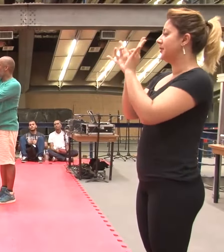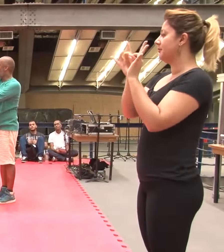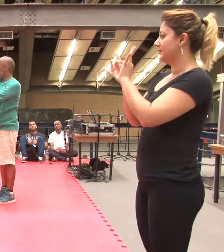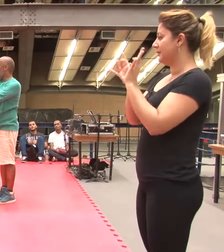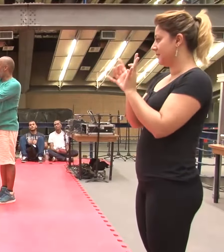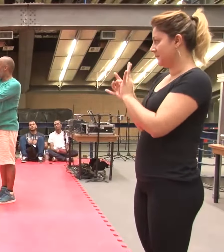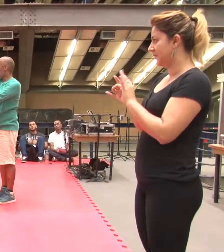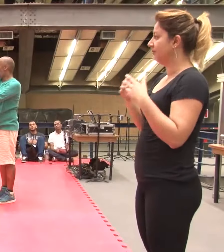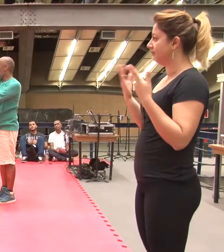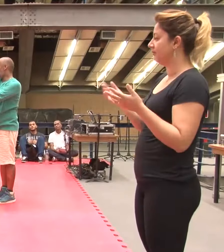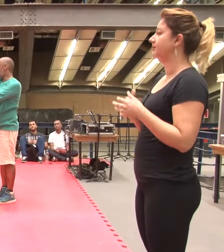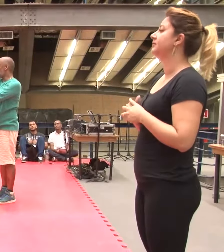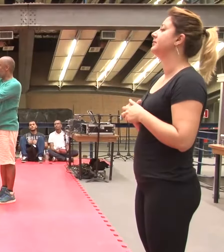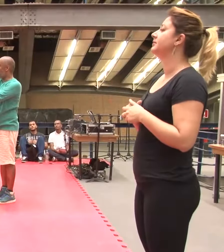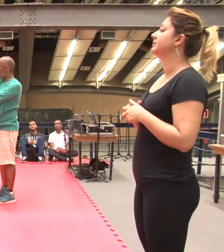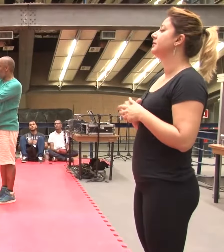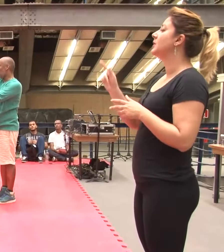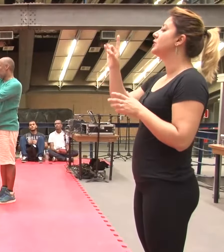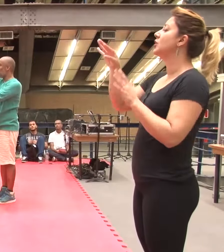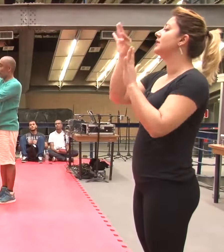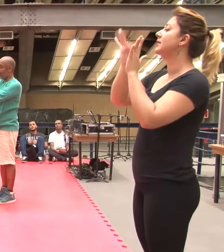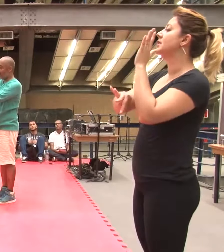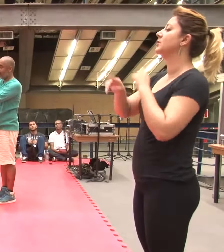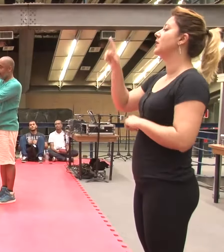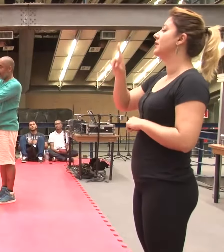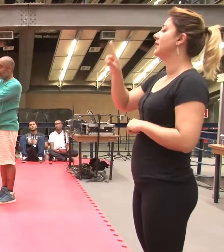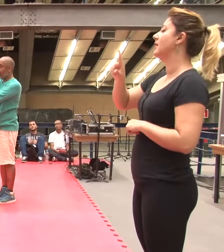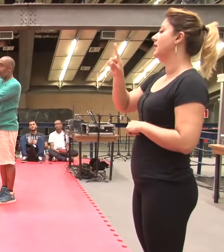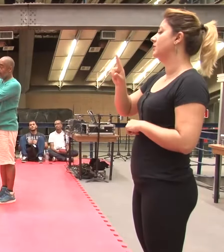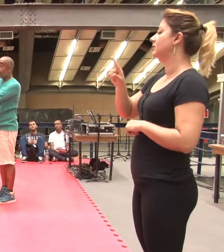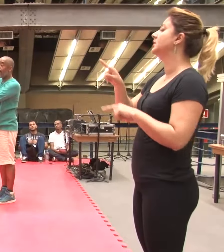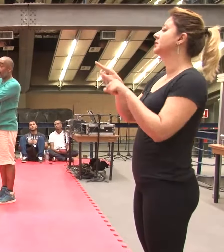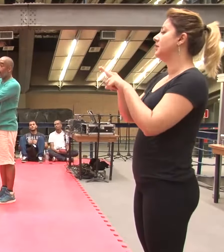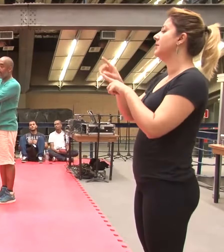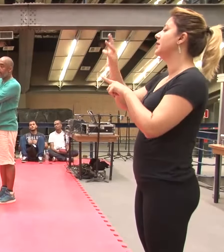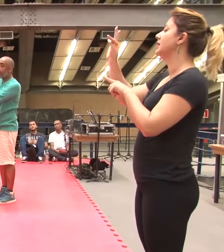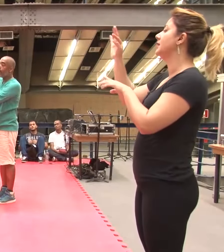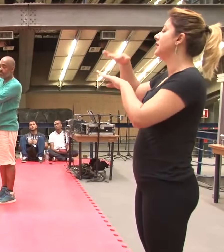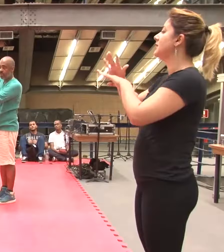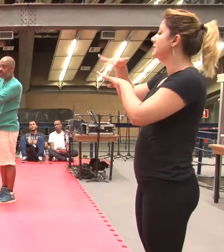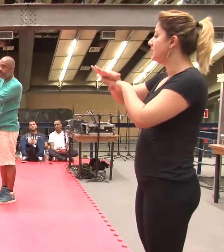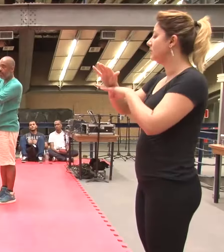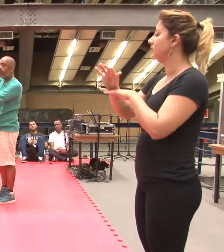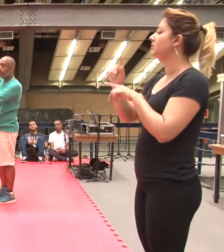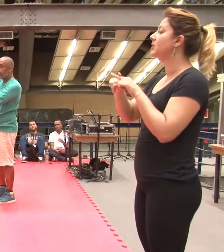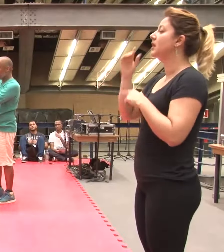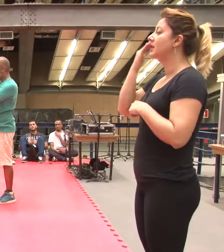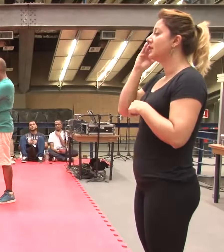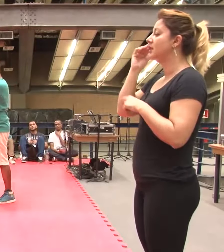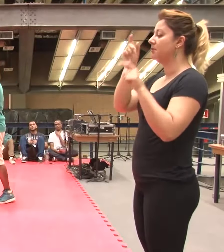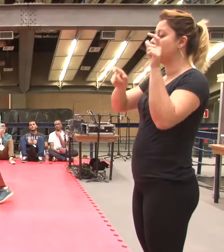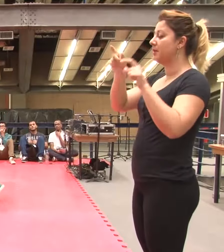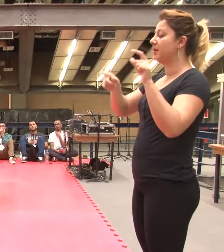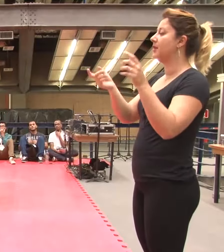Não é só de texto literário para o texto literário vivo, mas também da compreensão, como já disse aqui, de